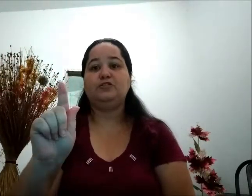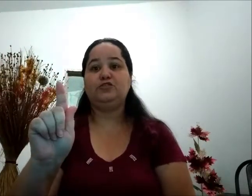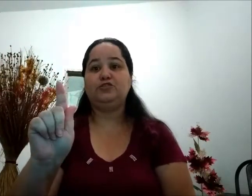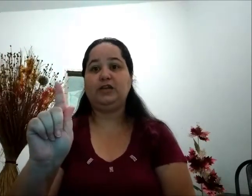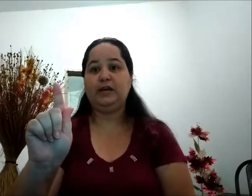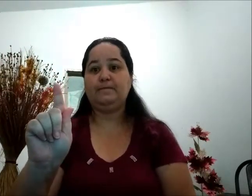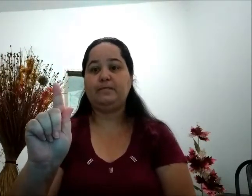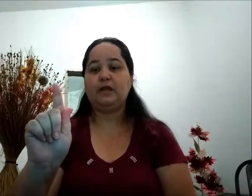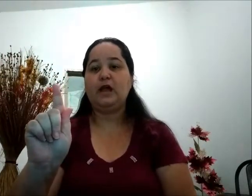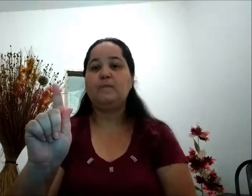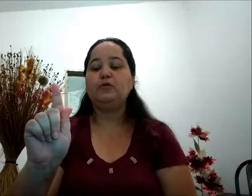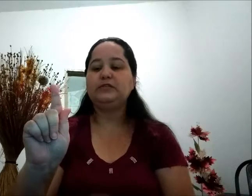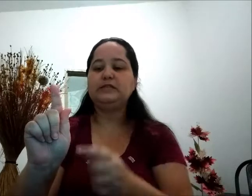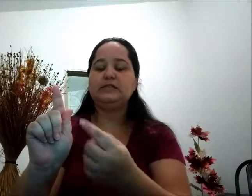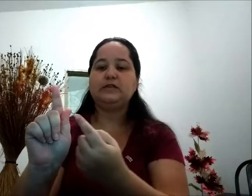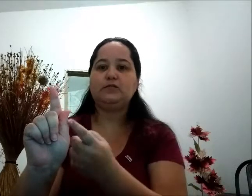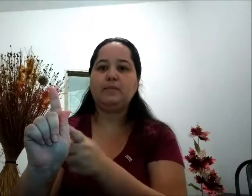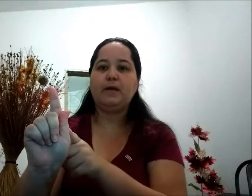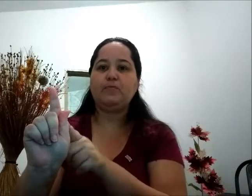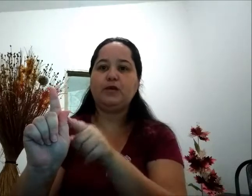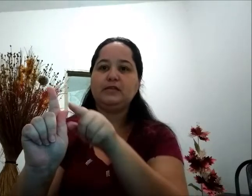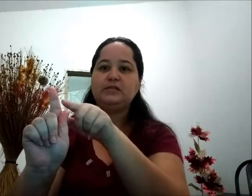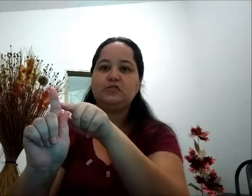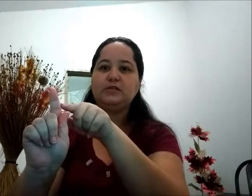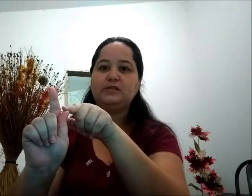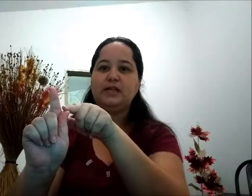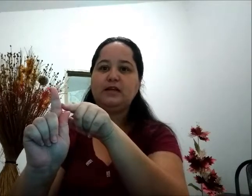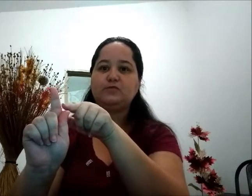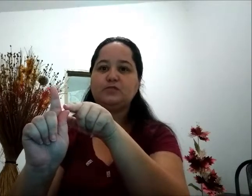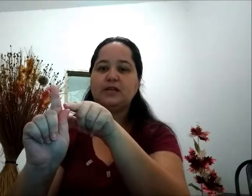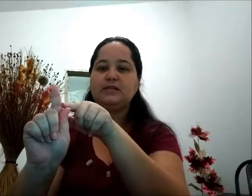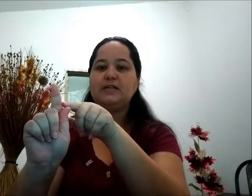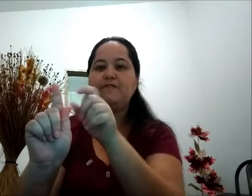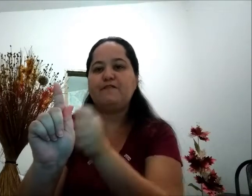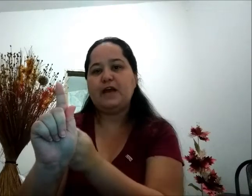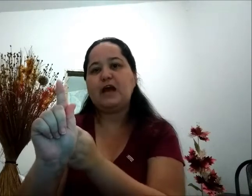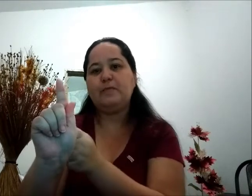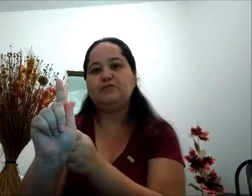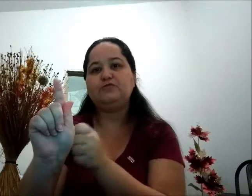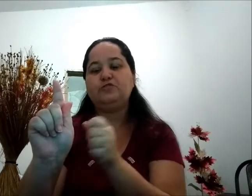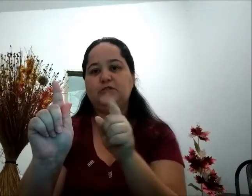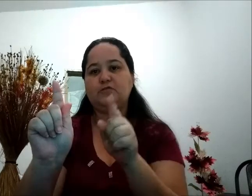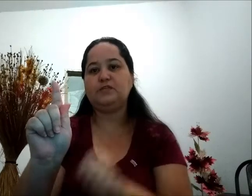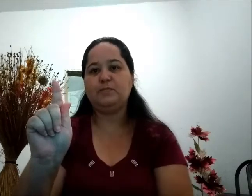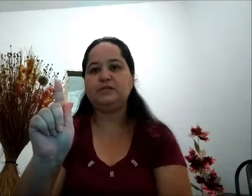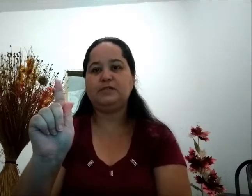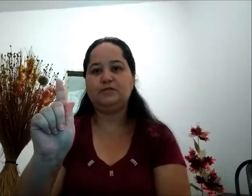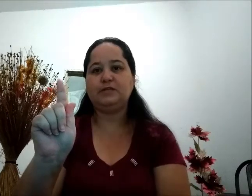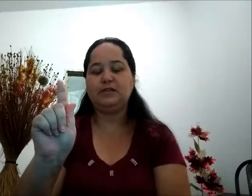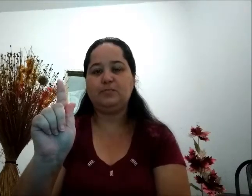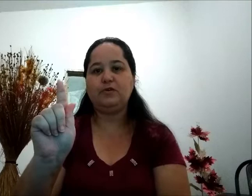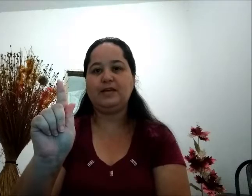G. Muita atenção também, porque esses dois dedos, eles devem ficar bem juntinhos. Depois vocês vão entender por quê,